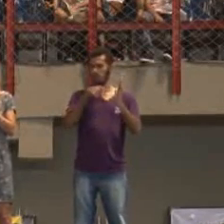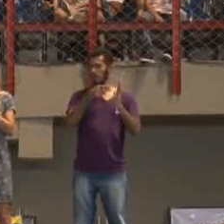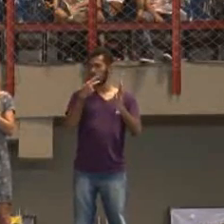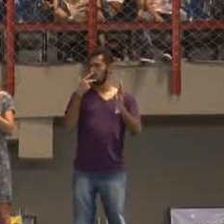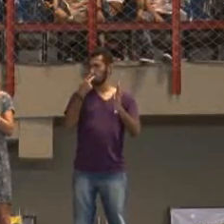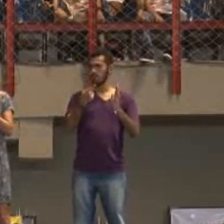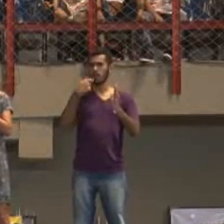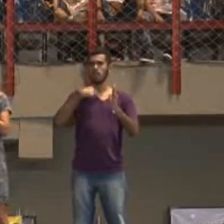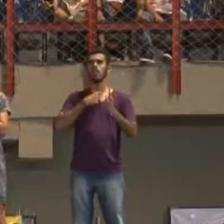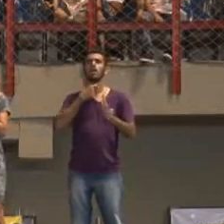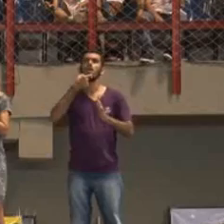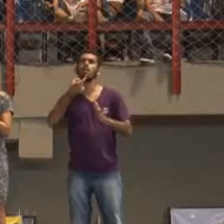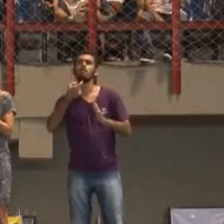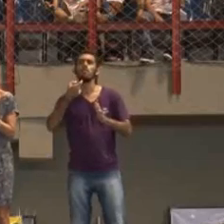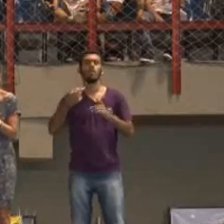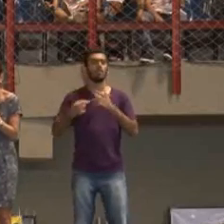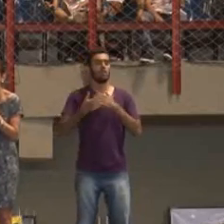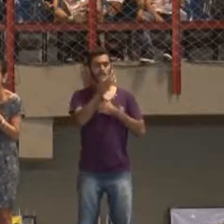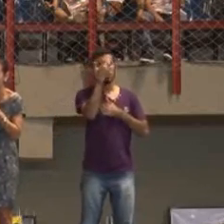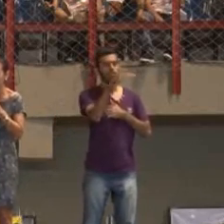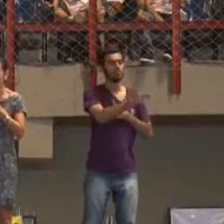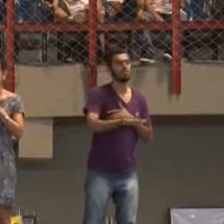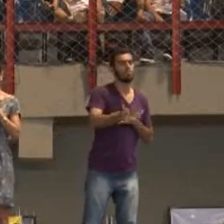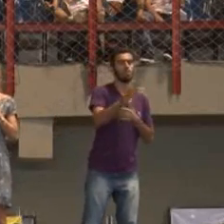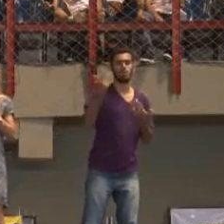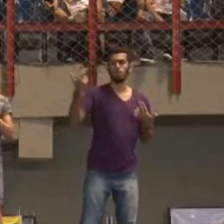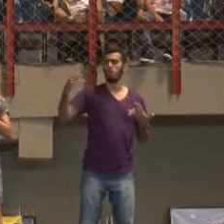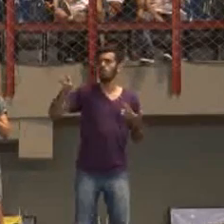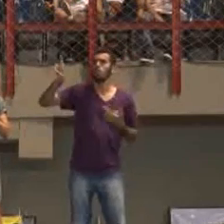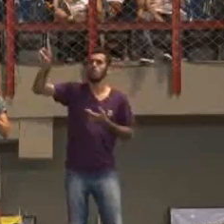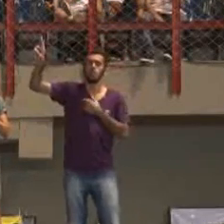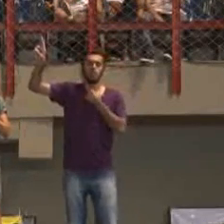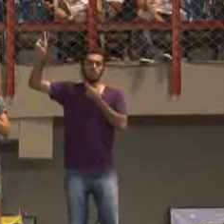a voz de Deus, mas a voz do povo é a voz de Deus.